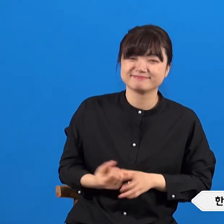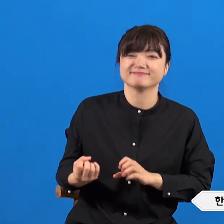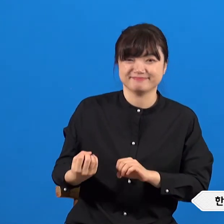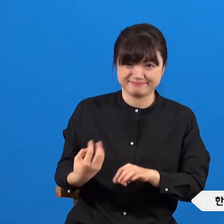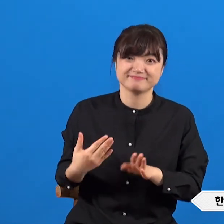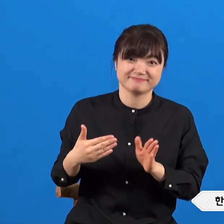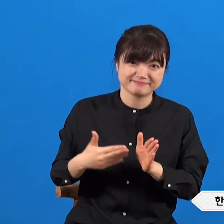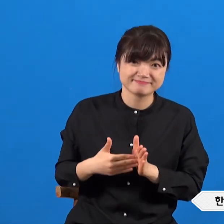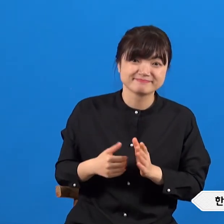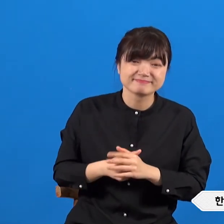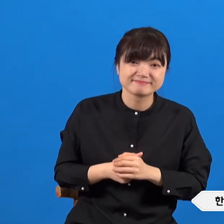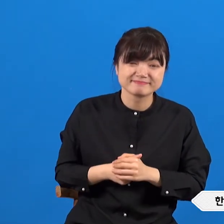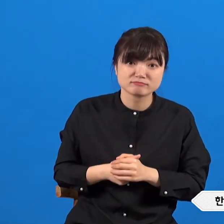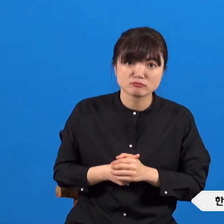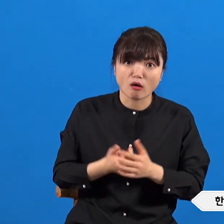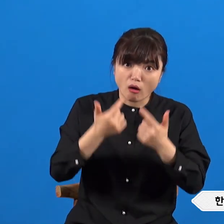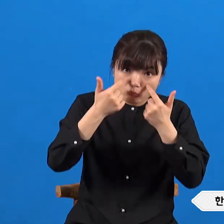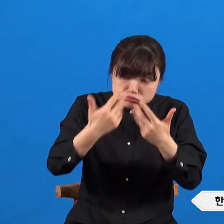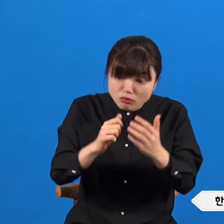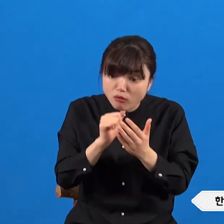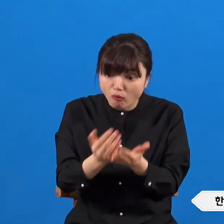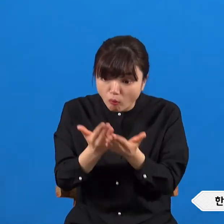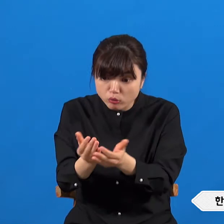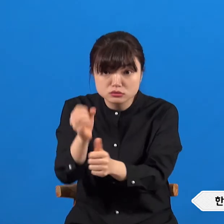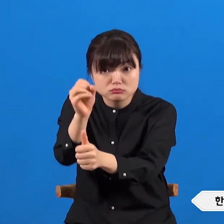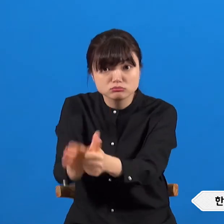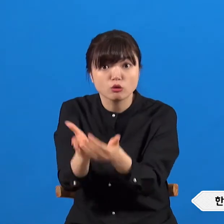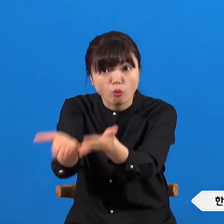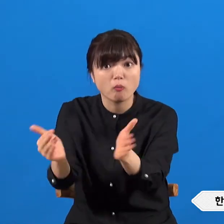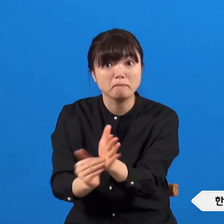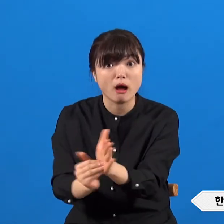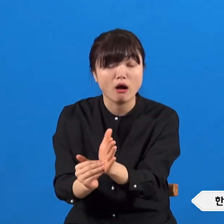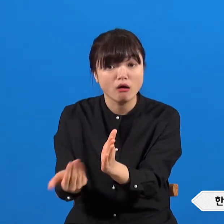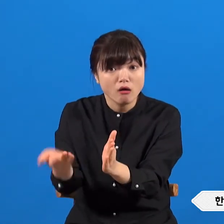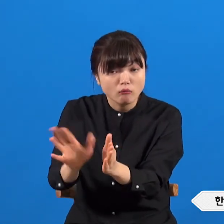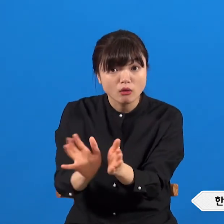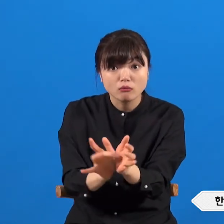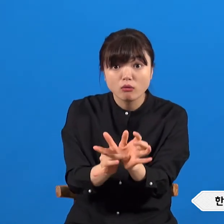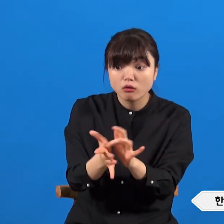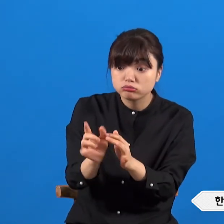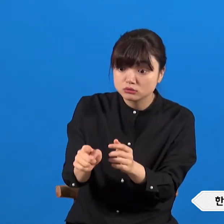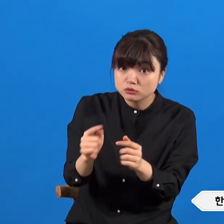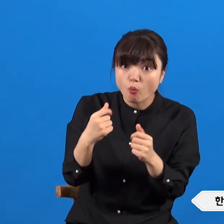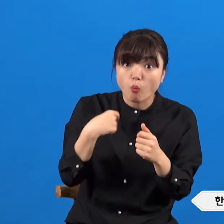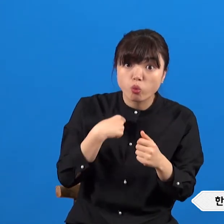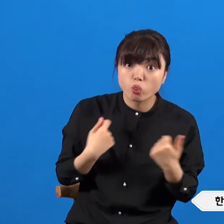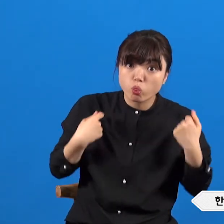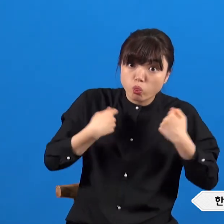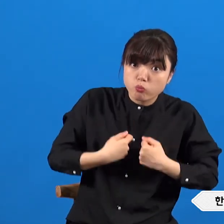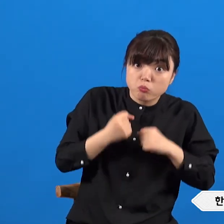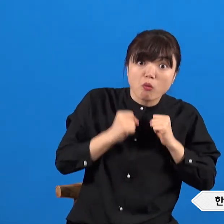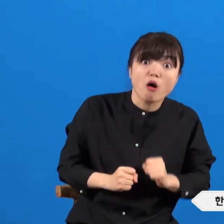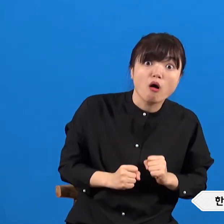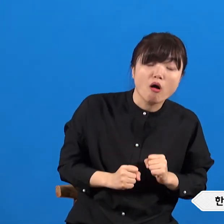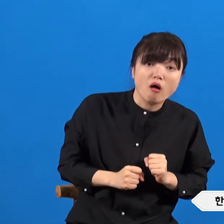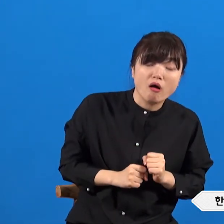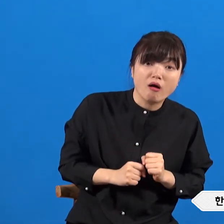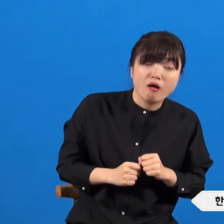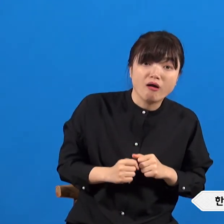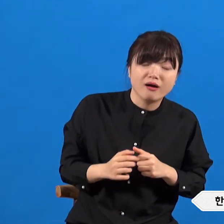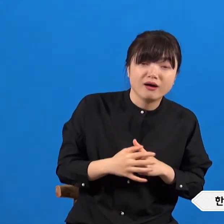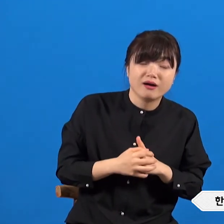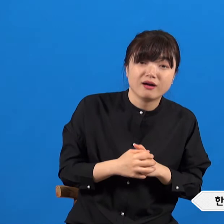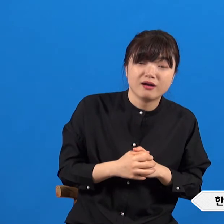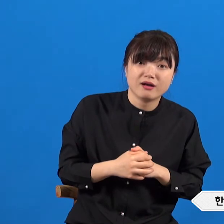답하십니다. 분명히 거지에게 입혀주었는데 예수님께서 그 옷을 입고 계셨습니다.